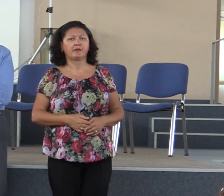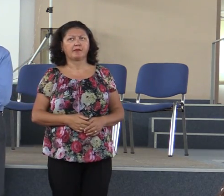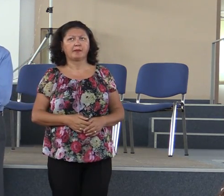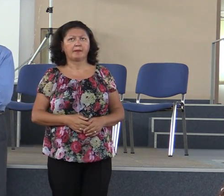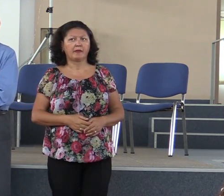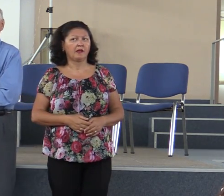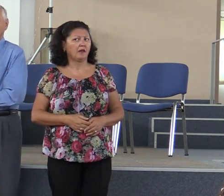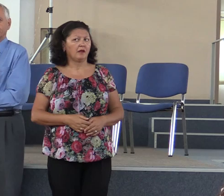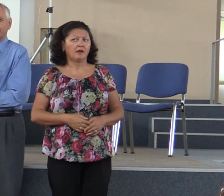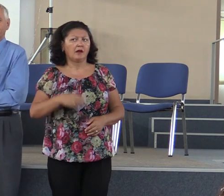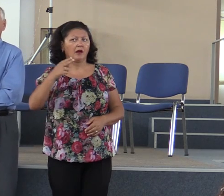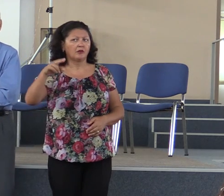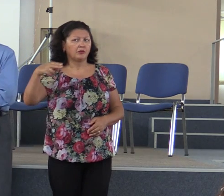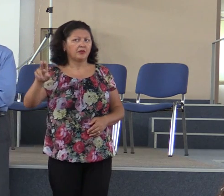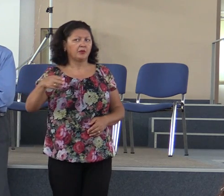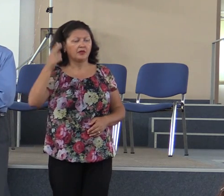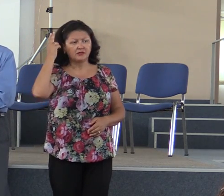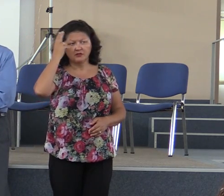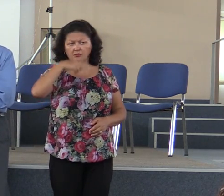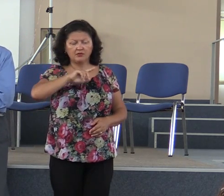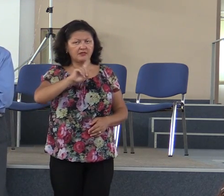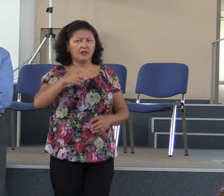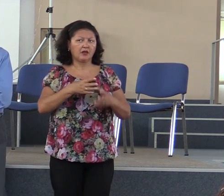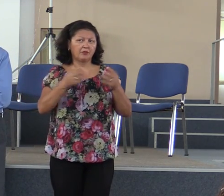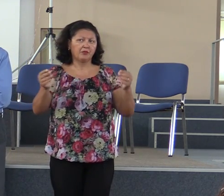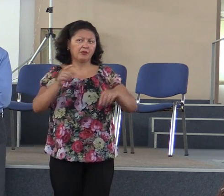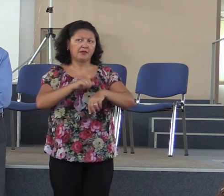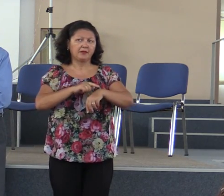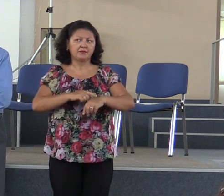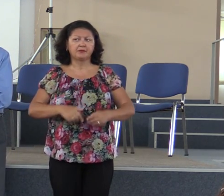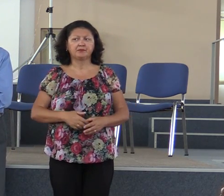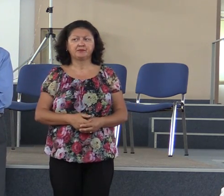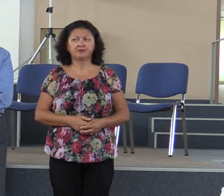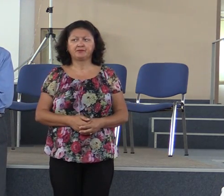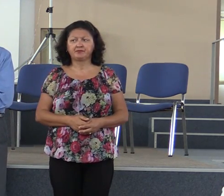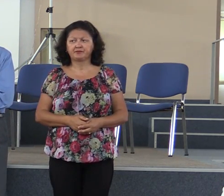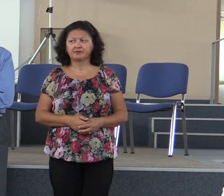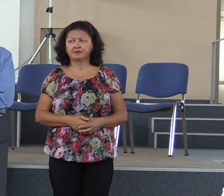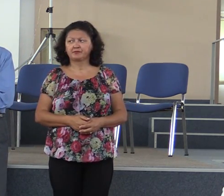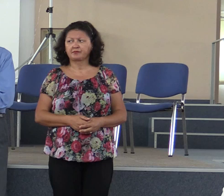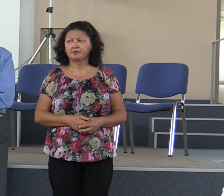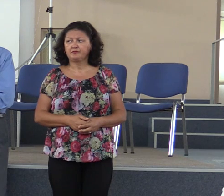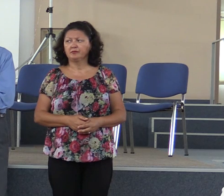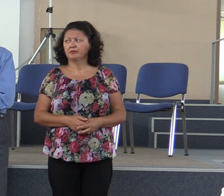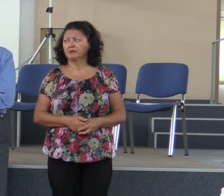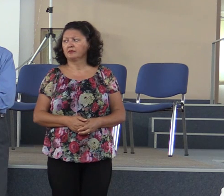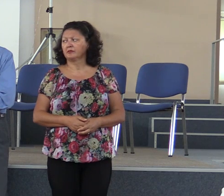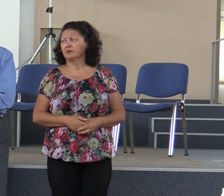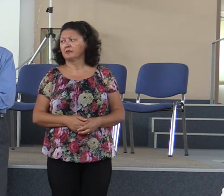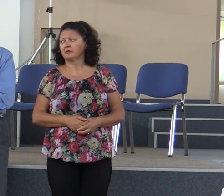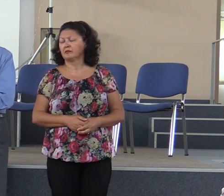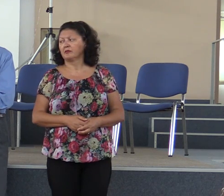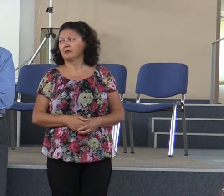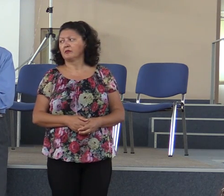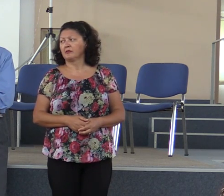multă vreme. Isaiah chapter 6 is a chapter about the call Isaiah